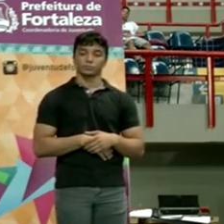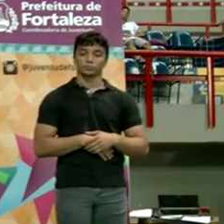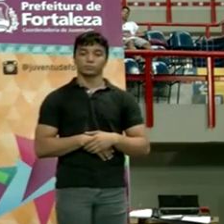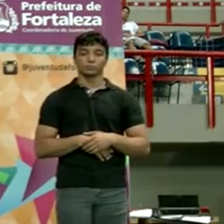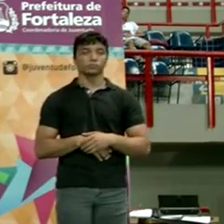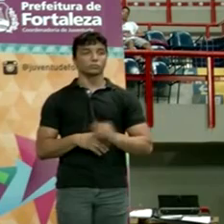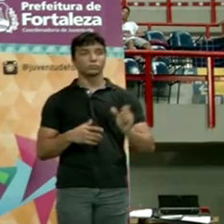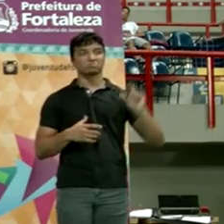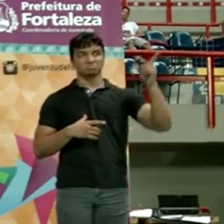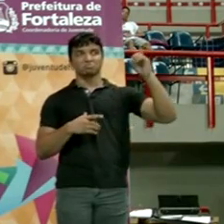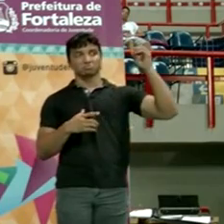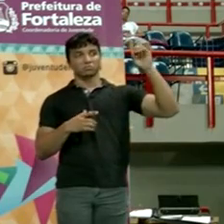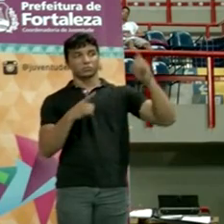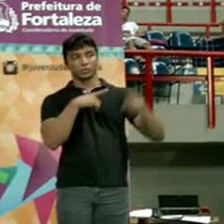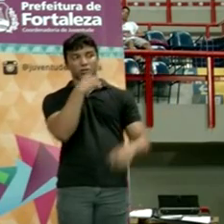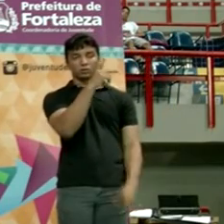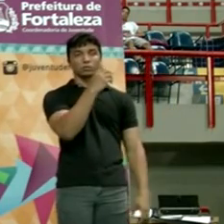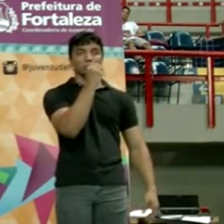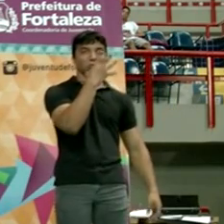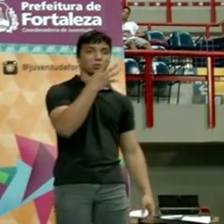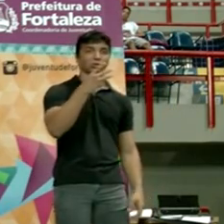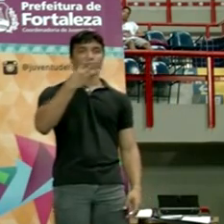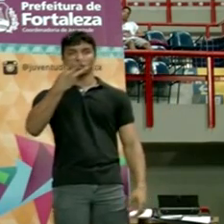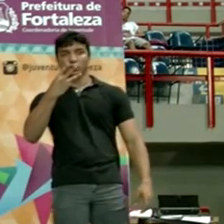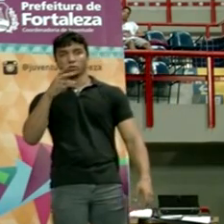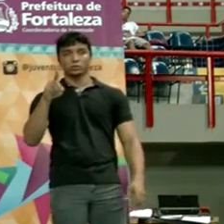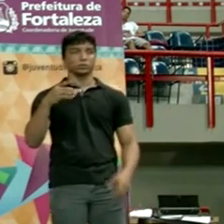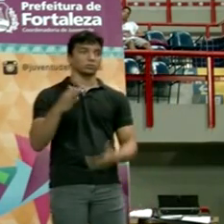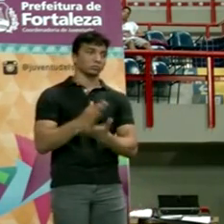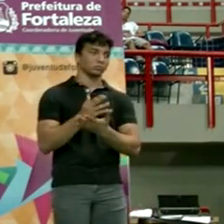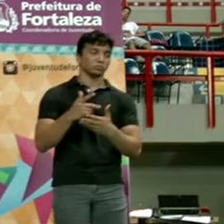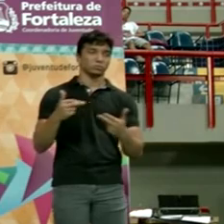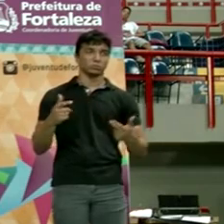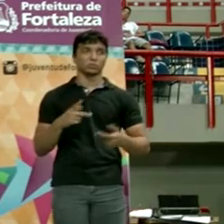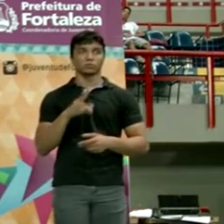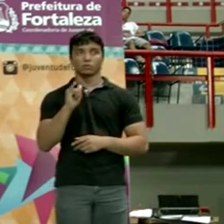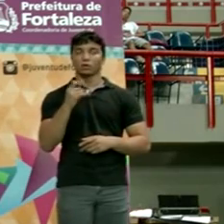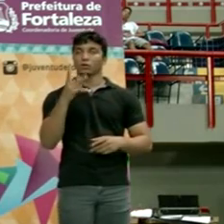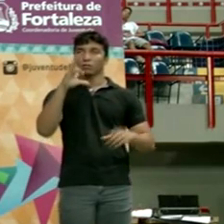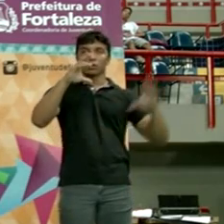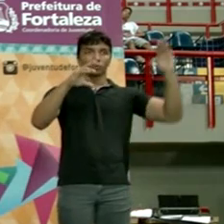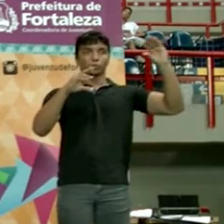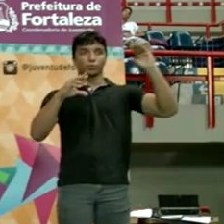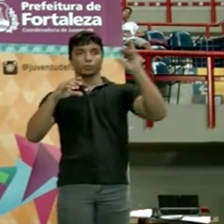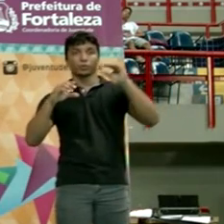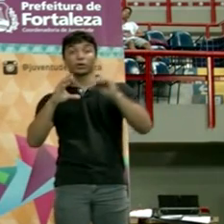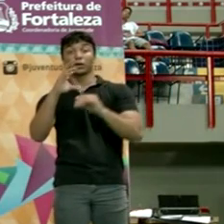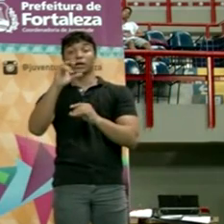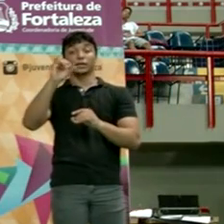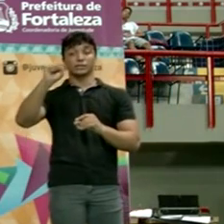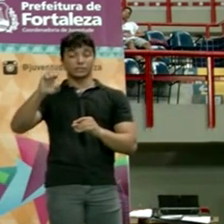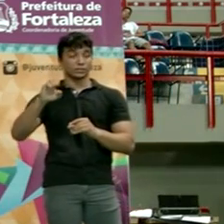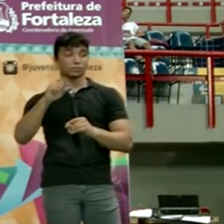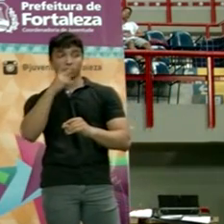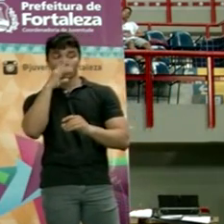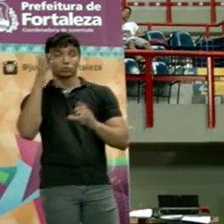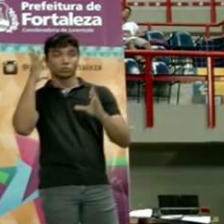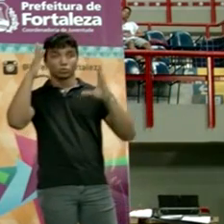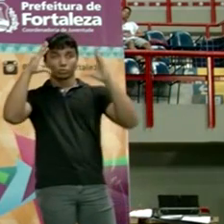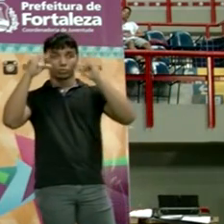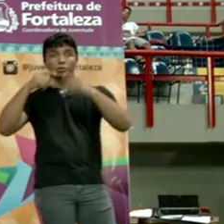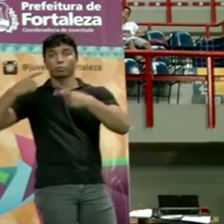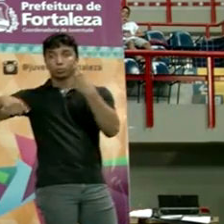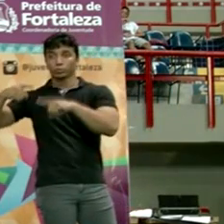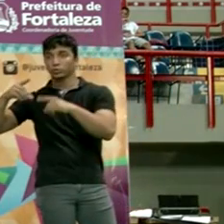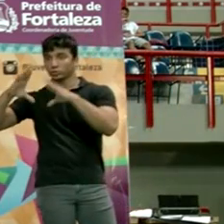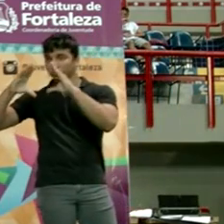Mas está alto demais. O ideal é 3 e pouco, né? Mas vai chegar lá, quando a crise começar a ser resolvida